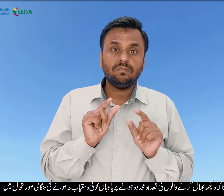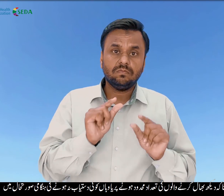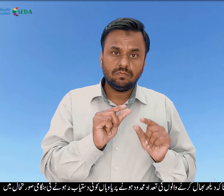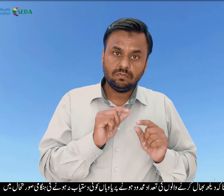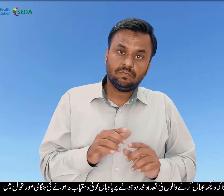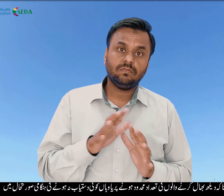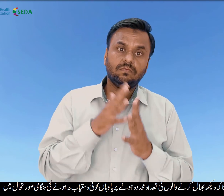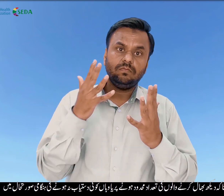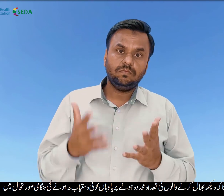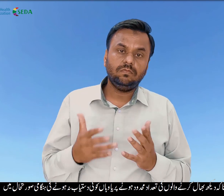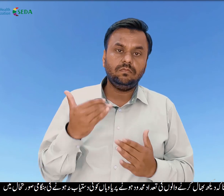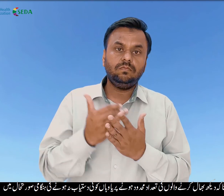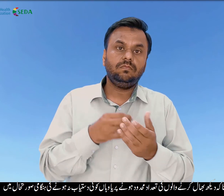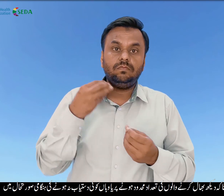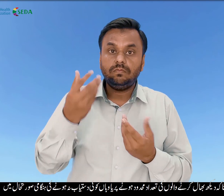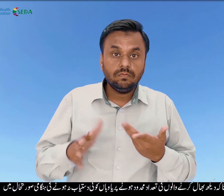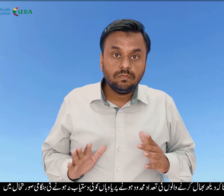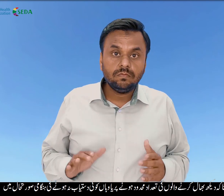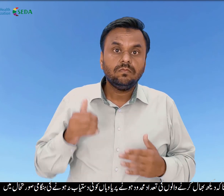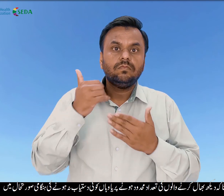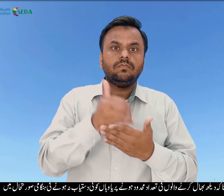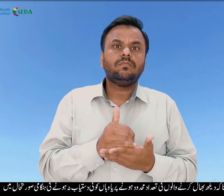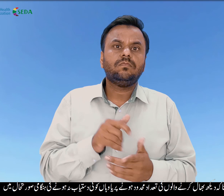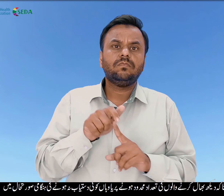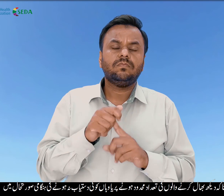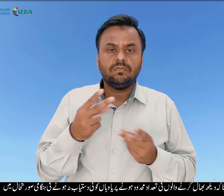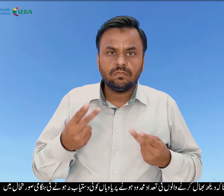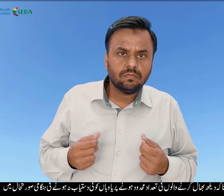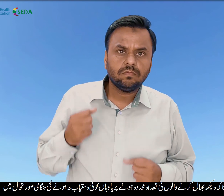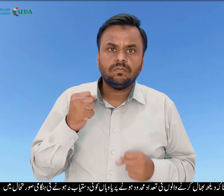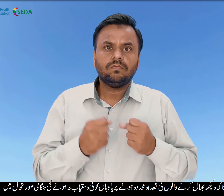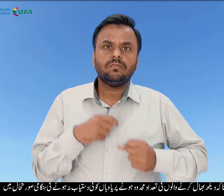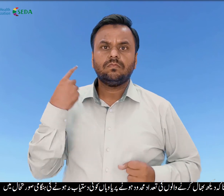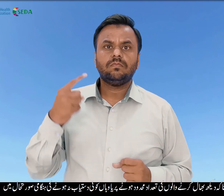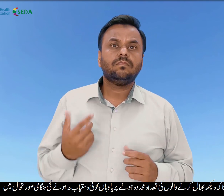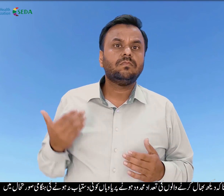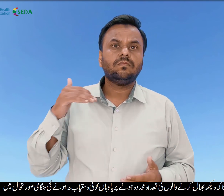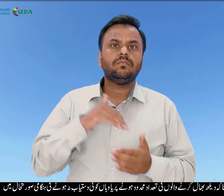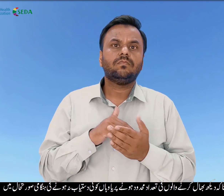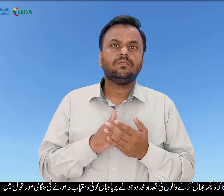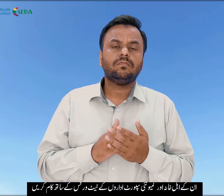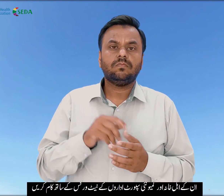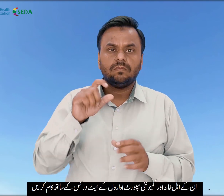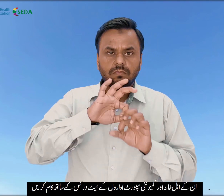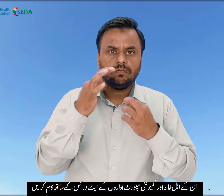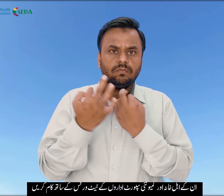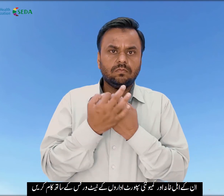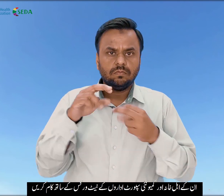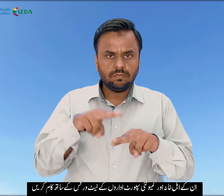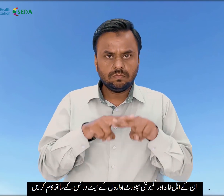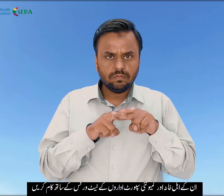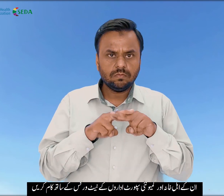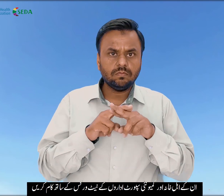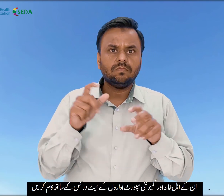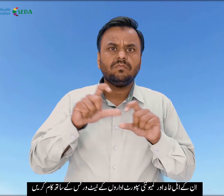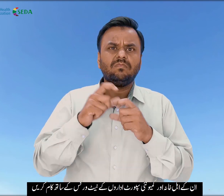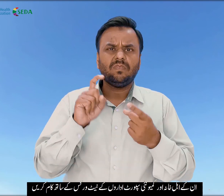محدود ہونے پر یا وہاں کوئی دستیاب نہ ہونے کی ہنگامی صورتحال میں ان کے اہل خانہ اور